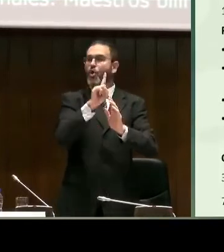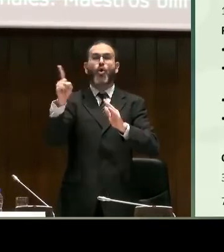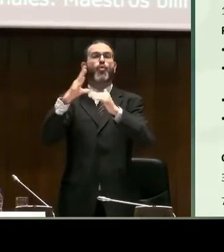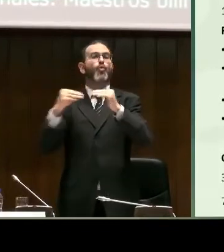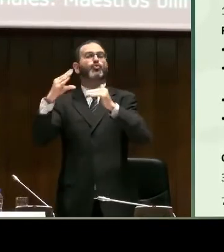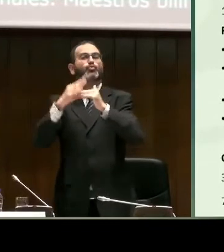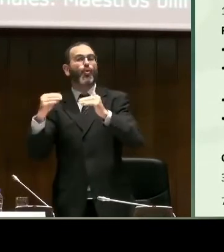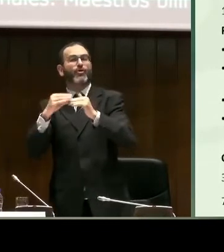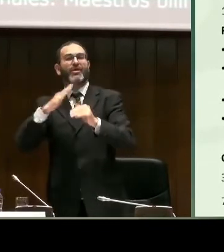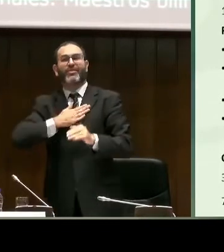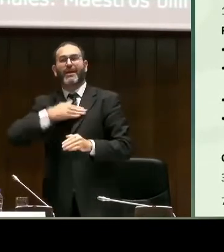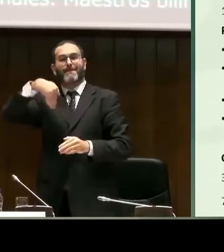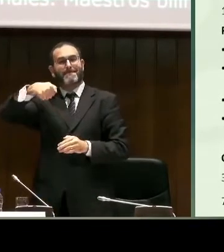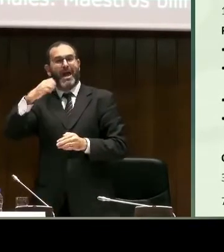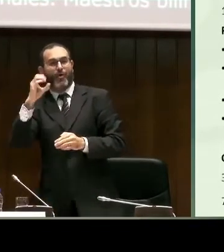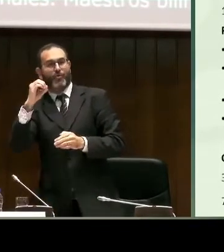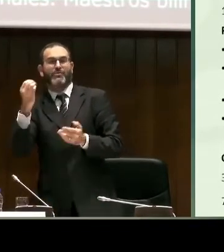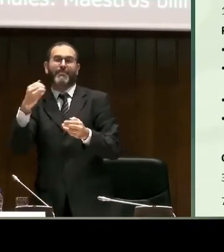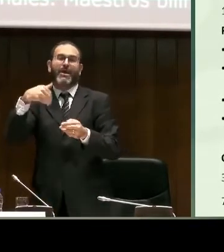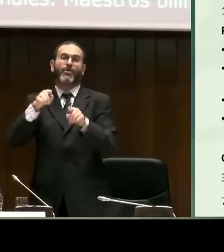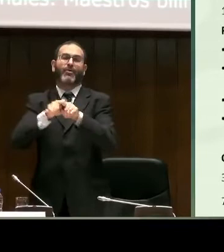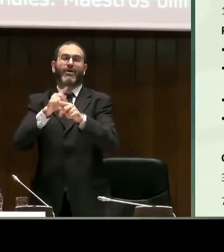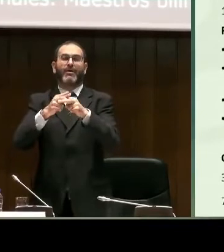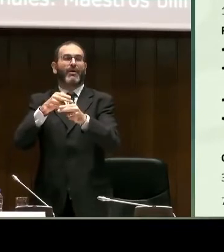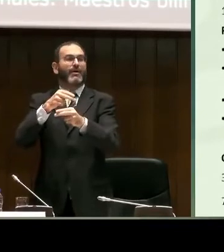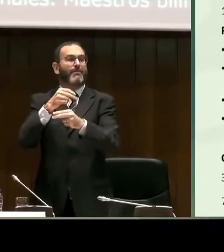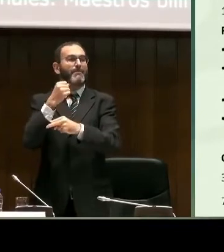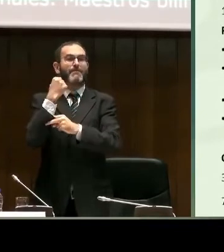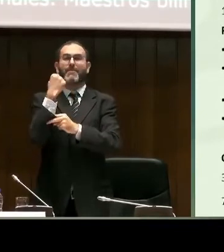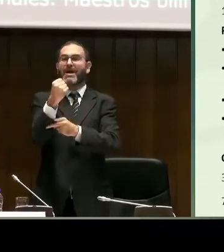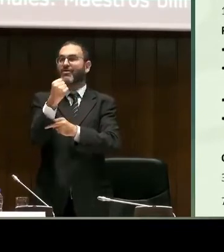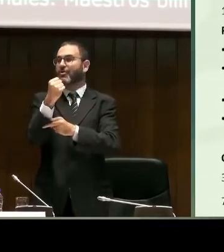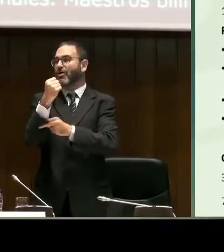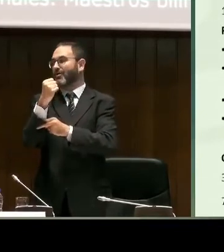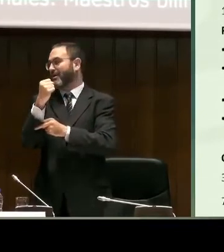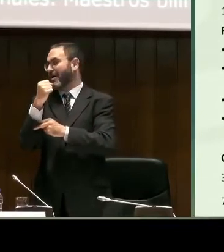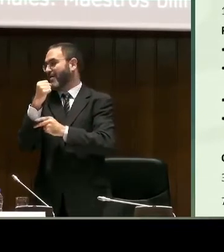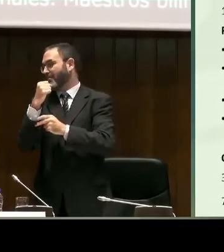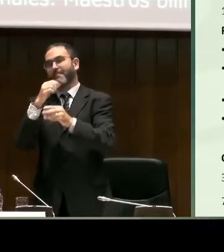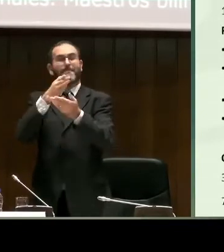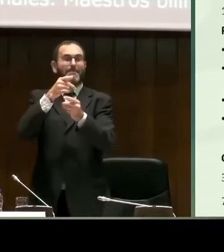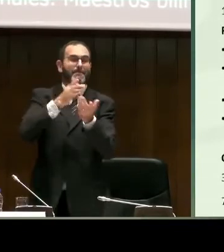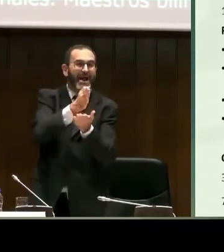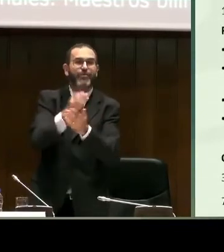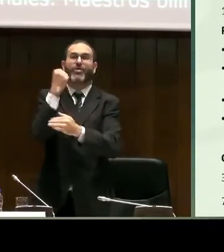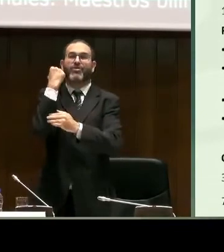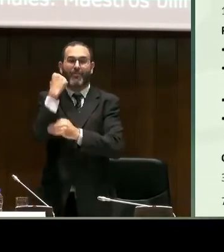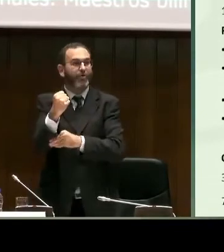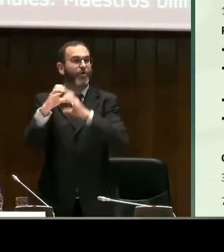que además hacen referencia a los usuarios de la lengua de signos, no a los usuarios de los medios de